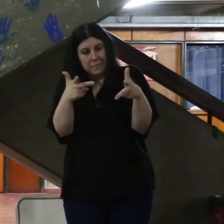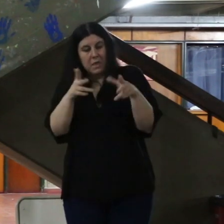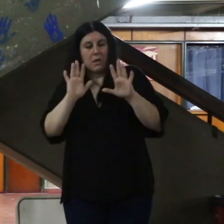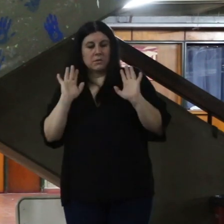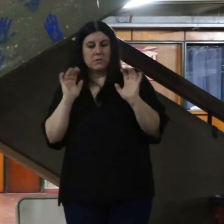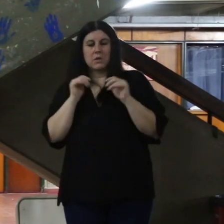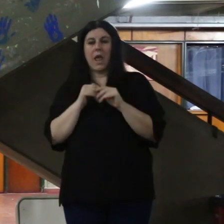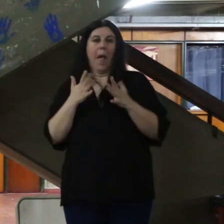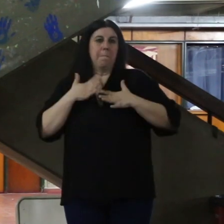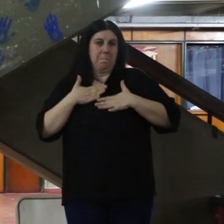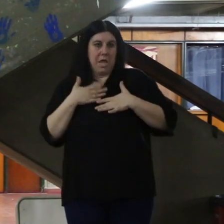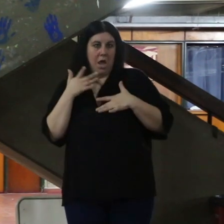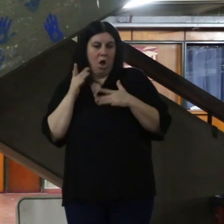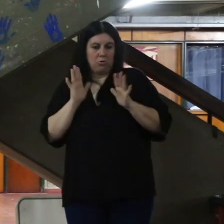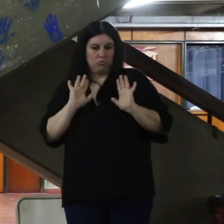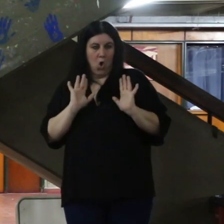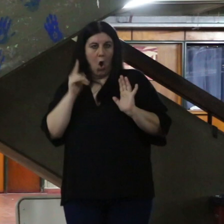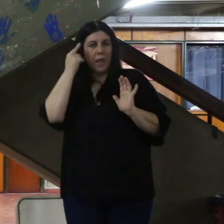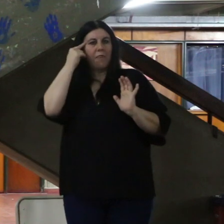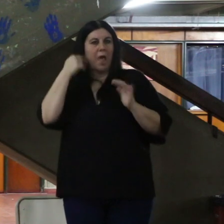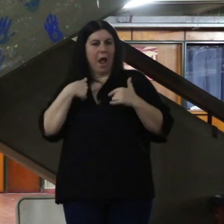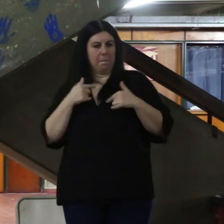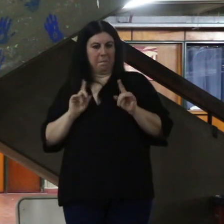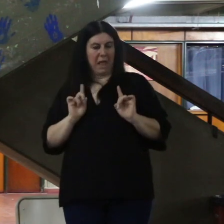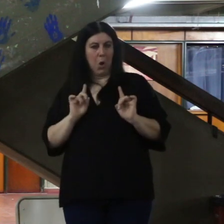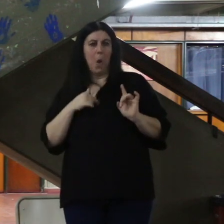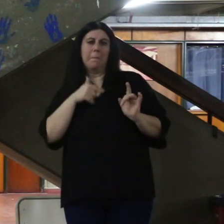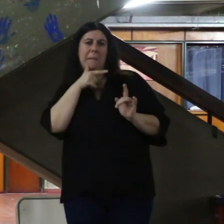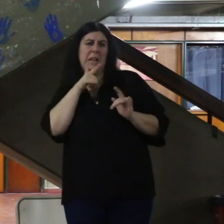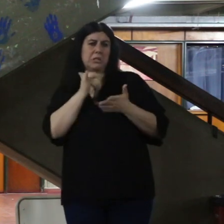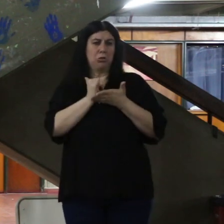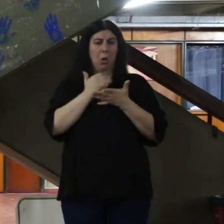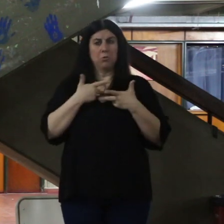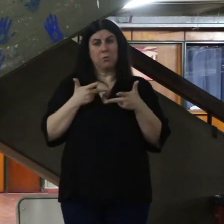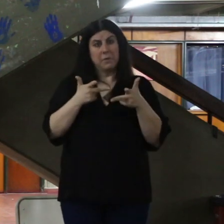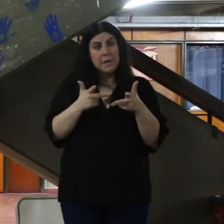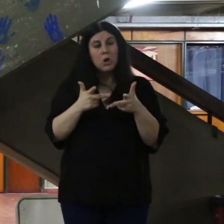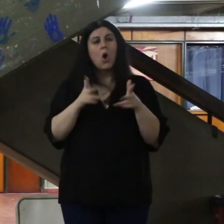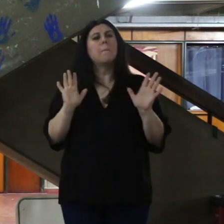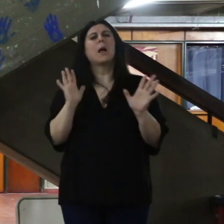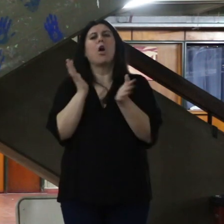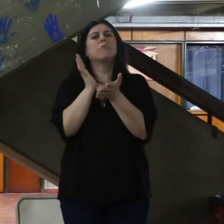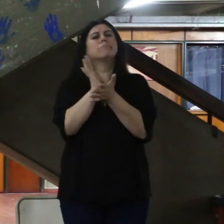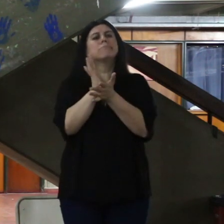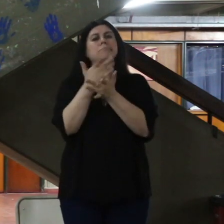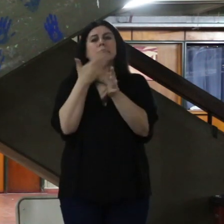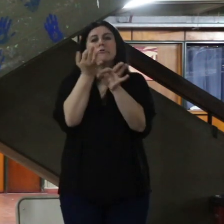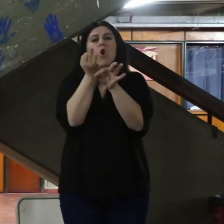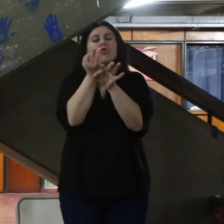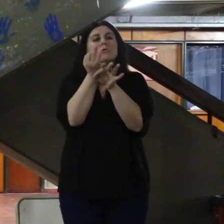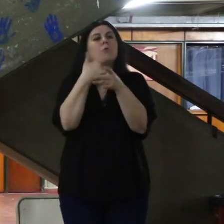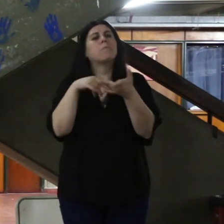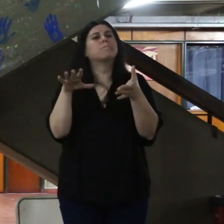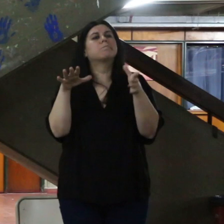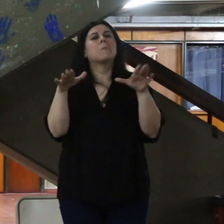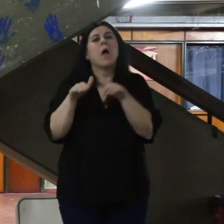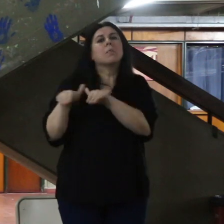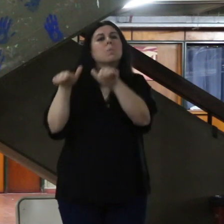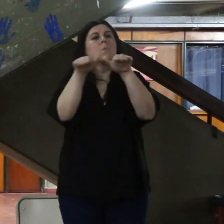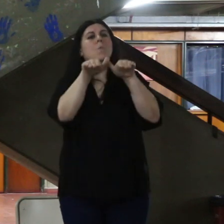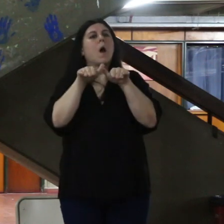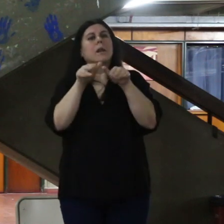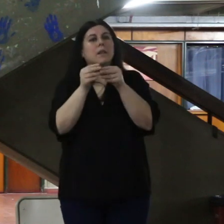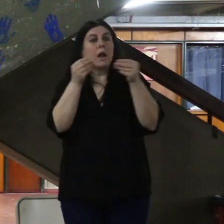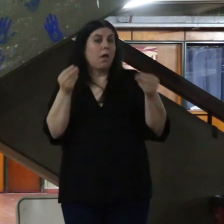parece, puede parecer algo sonso, pero la construcción de una escuela más justa